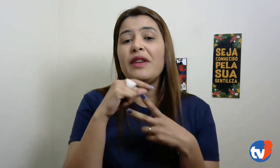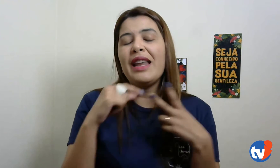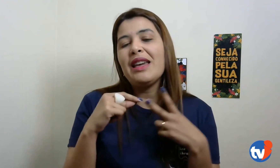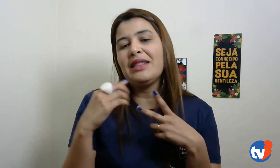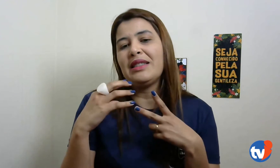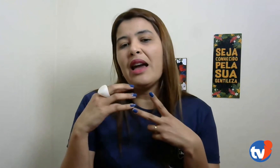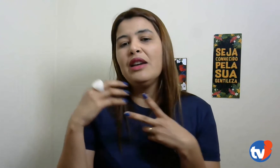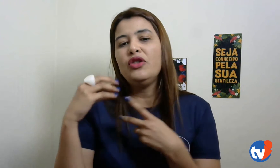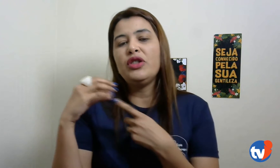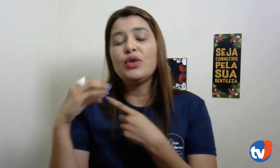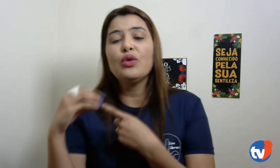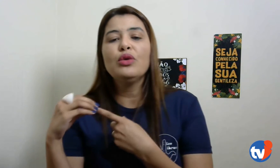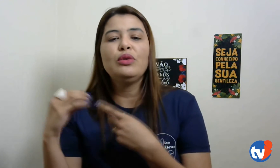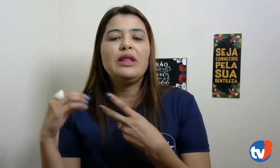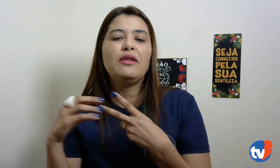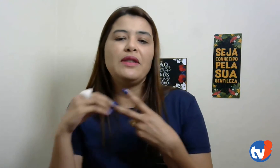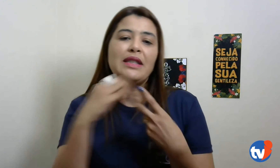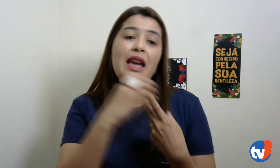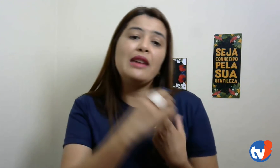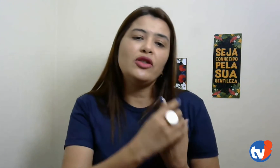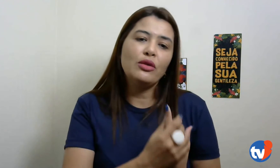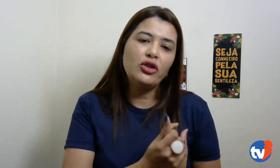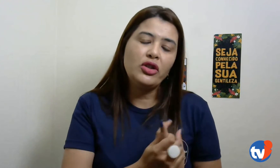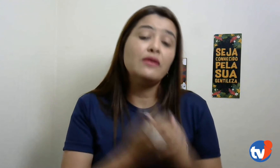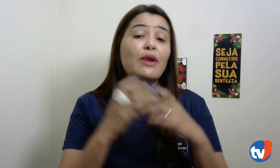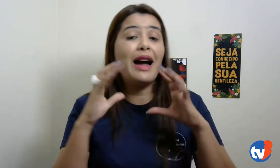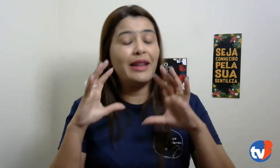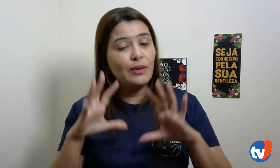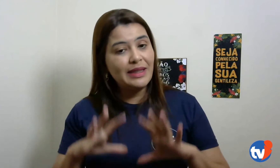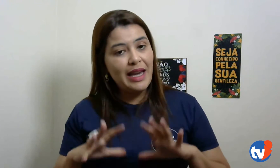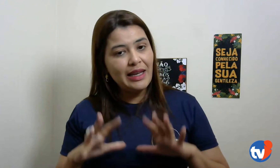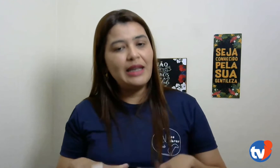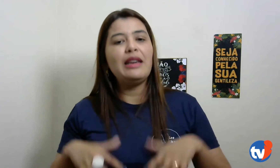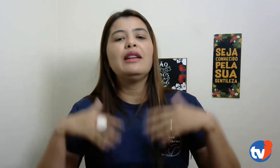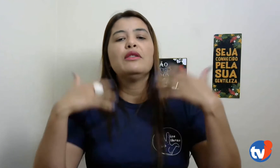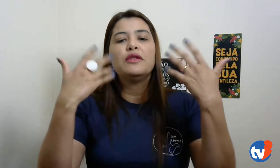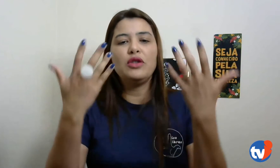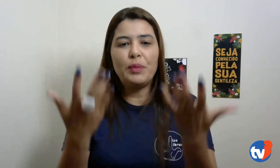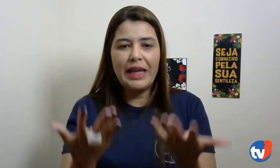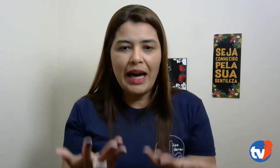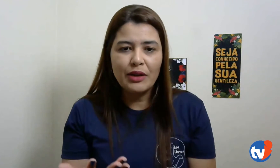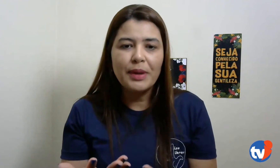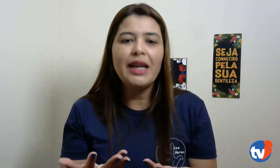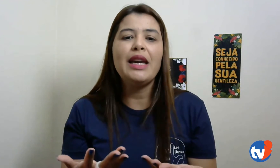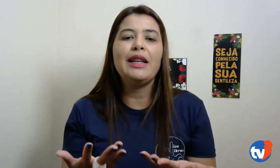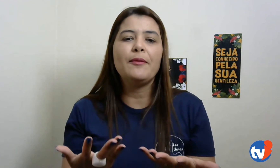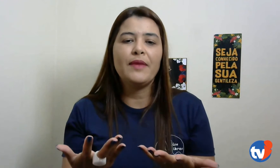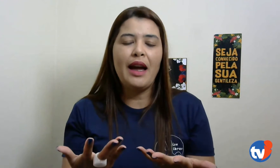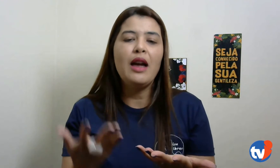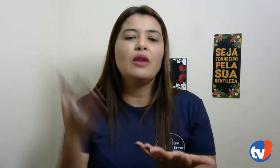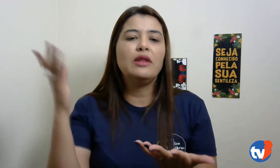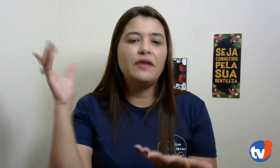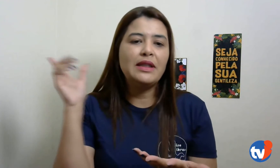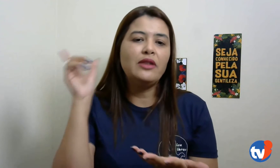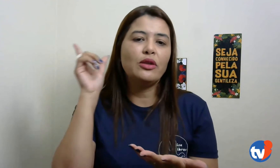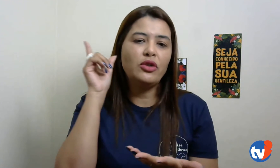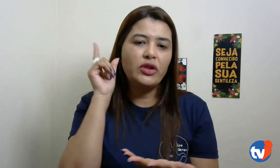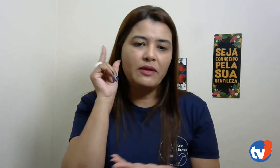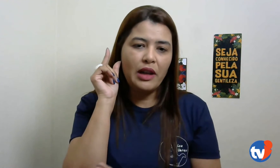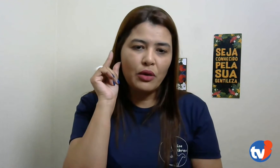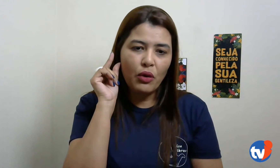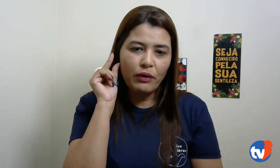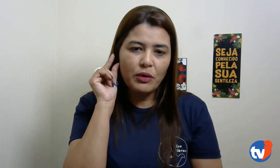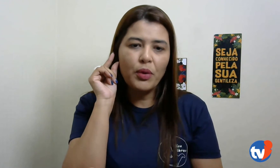sabem essa diferença de surdo e deficiente auditivo, a não ser que foi explicado para ele, tá? O